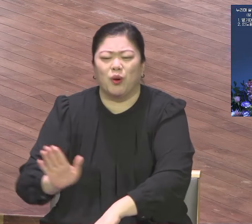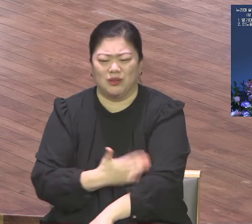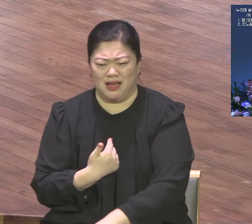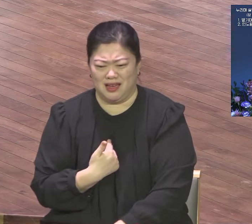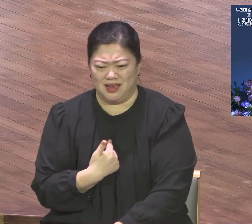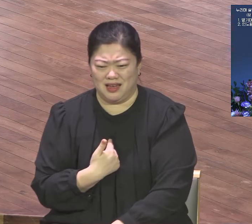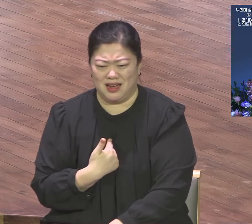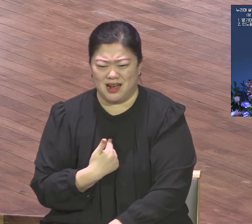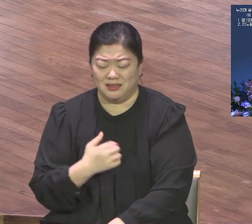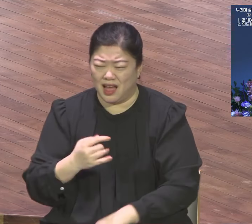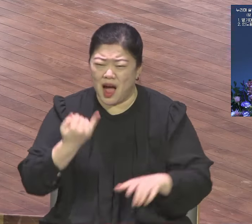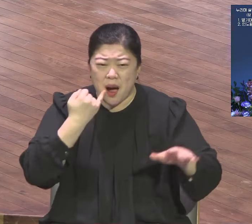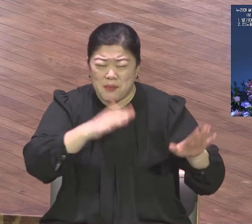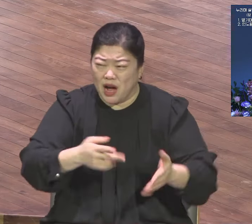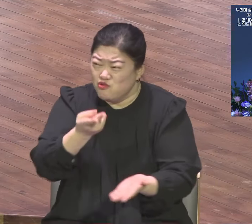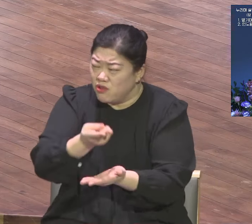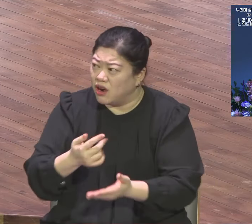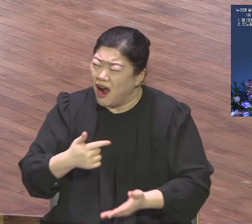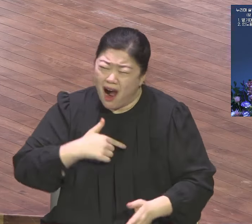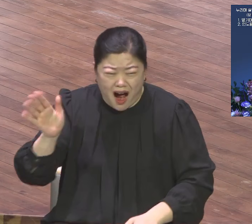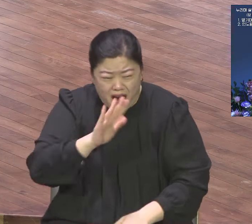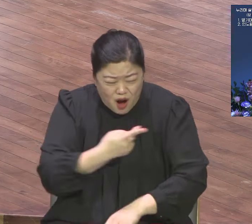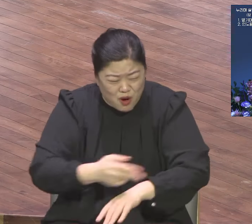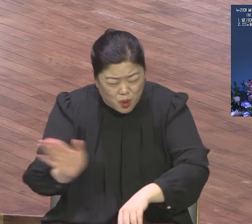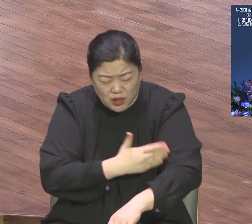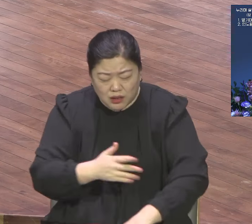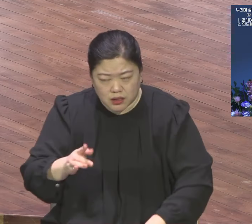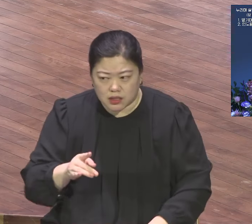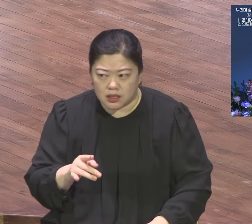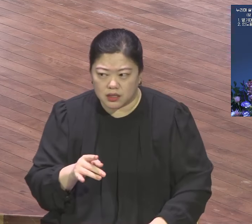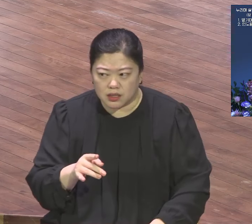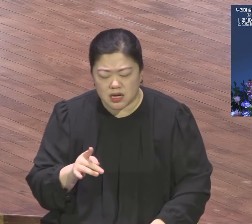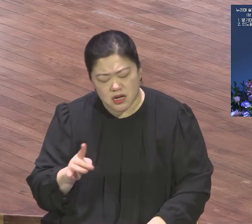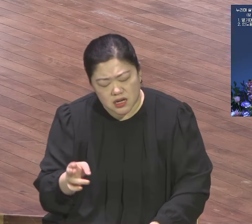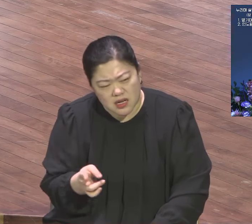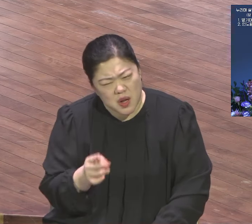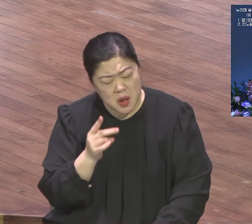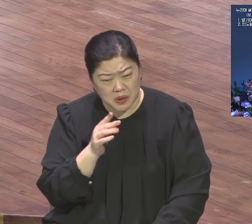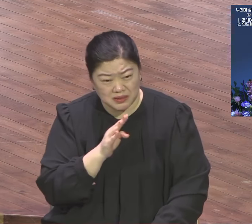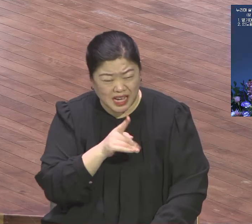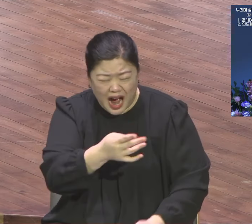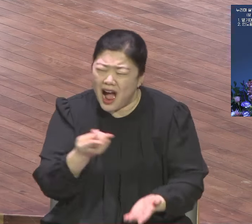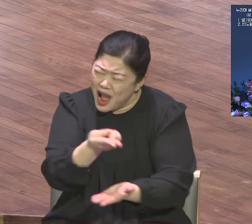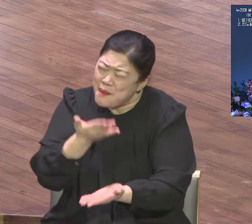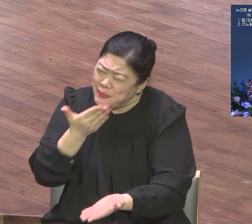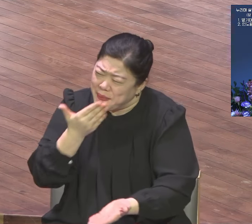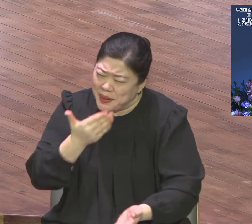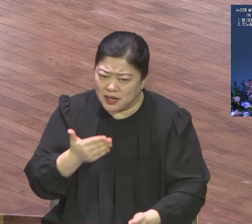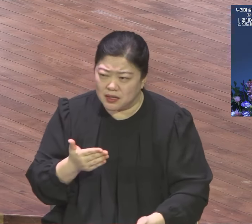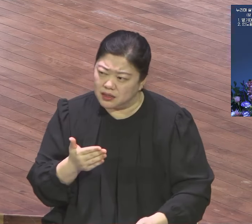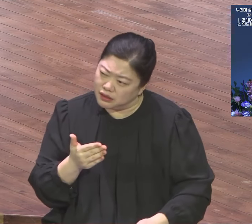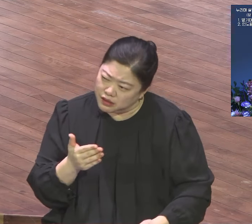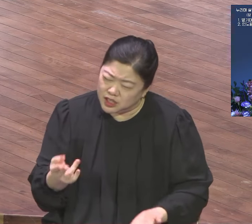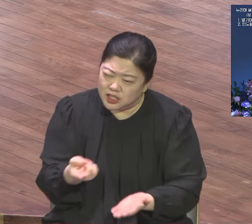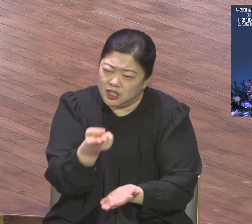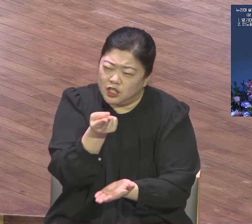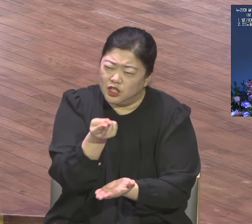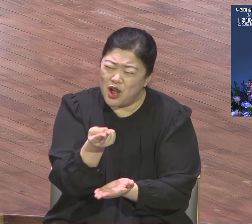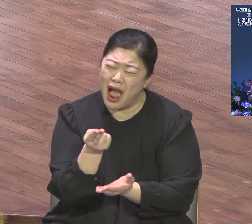또. 그런데 어떤 사람은 누구라는 겁이 나갖고 의심이 가가지고 진짜요 진짜 다 물 소금 엄청